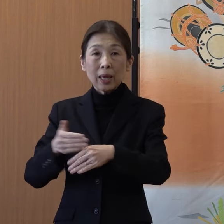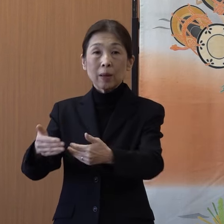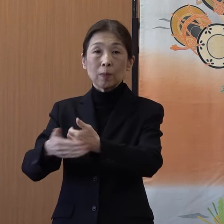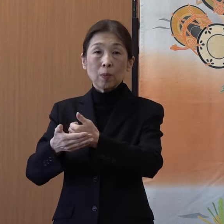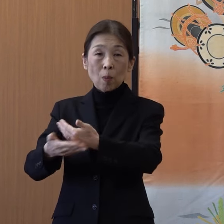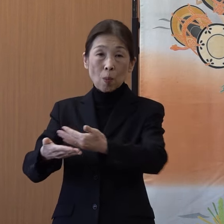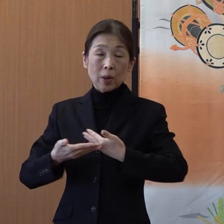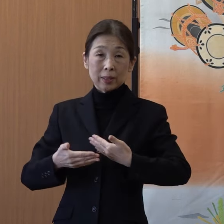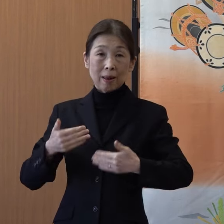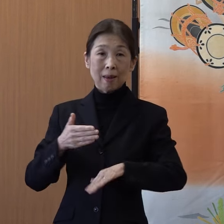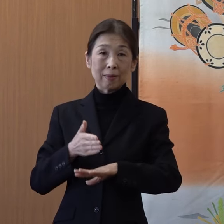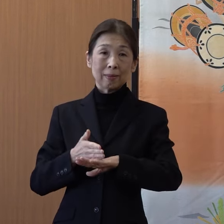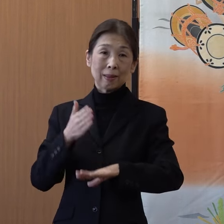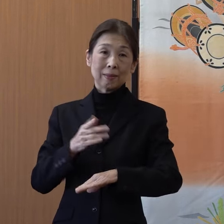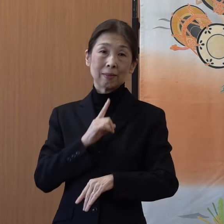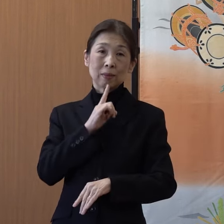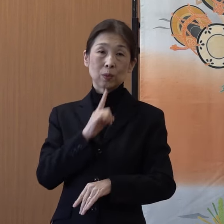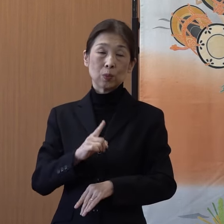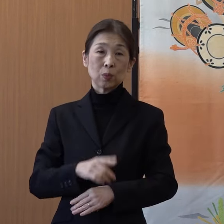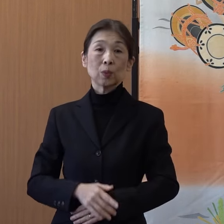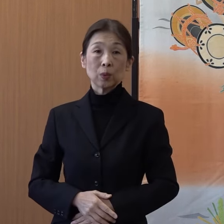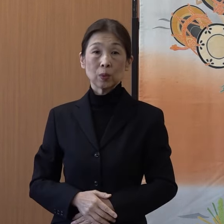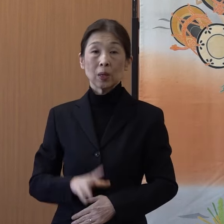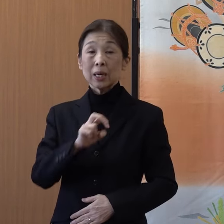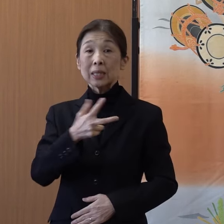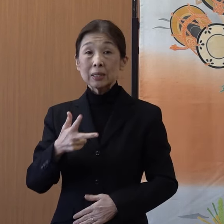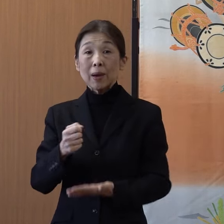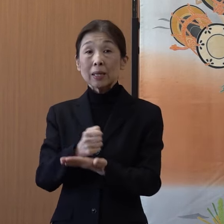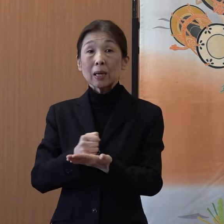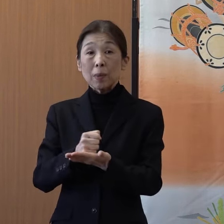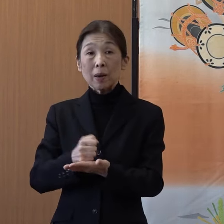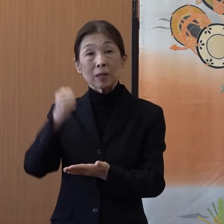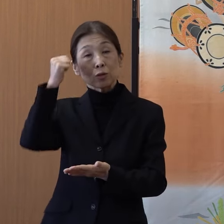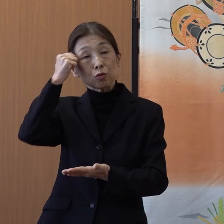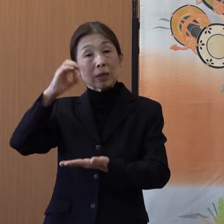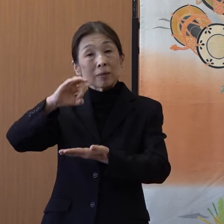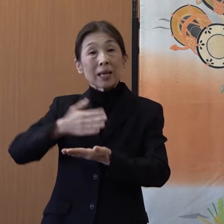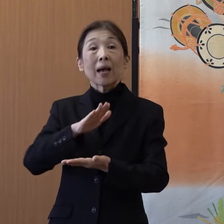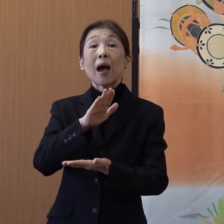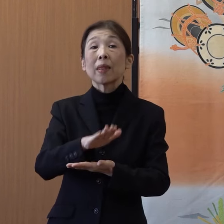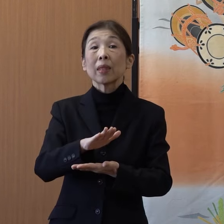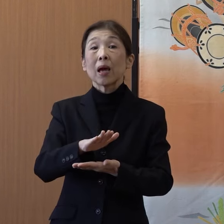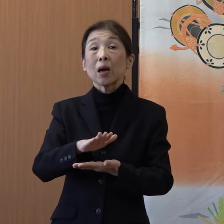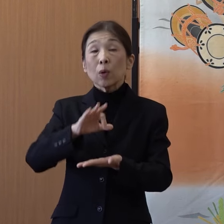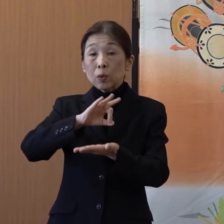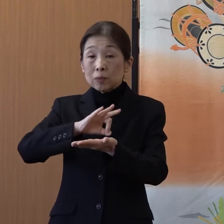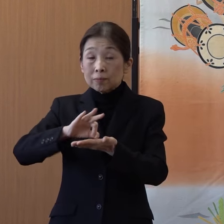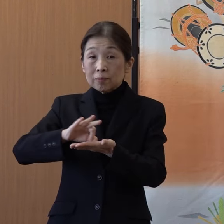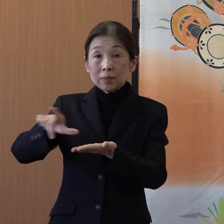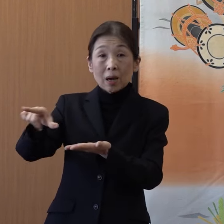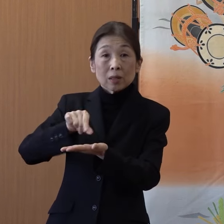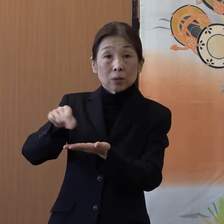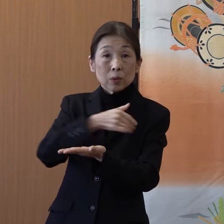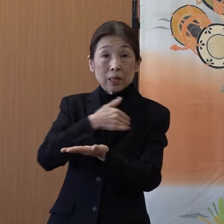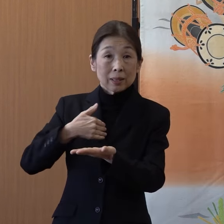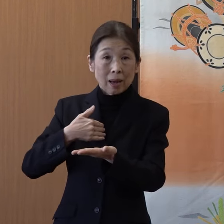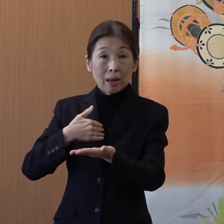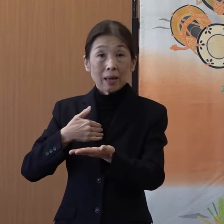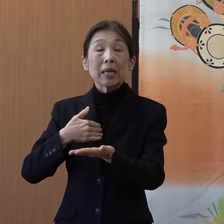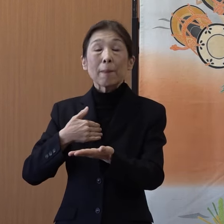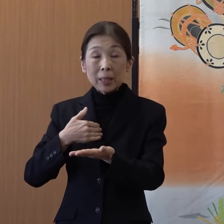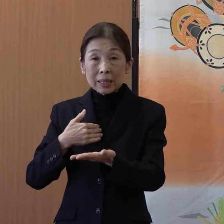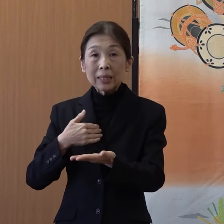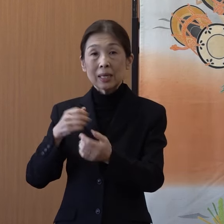。金沢市としてはたまたま宿泊税の財源があって活用できたわけですけれども、被災者に寄り添った支